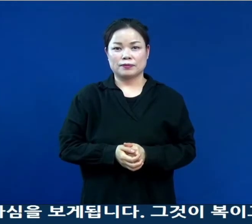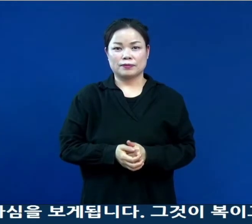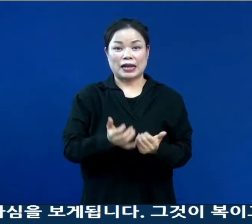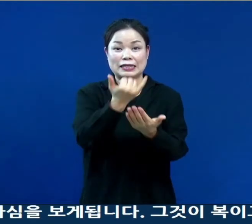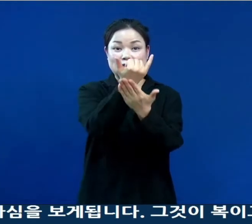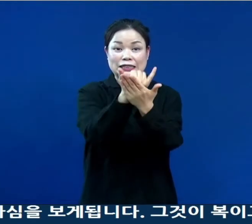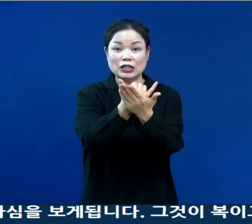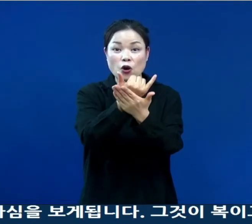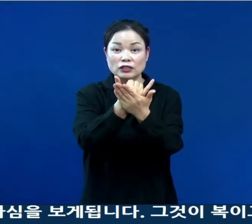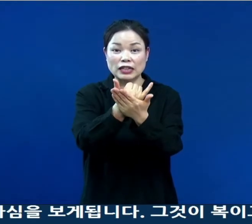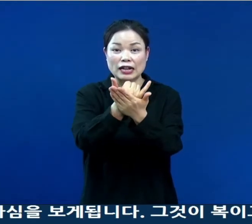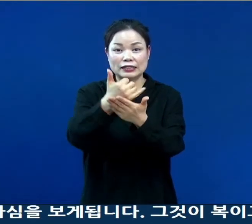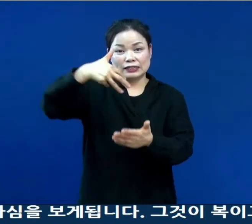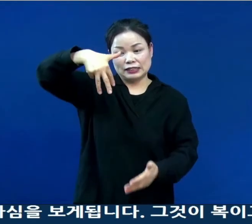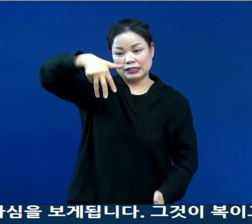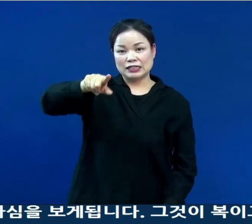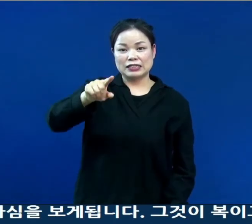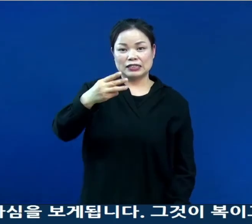청량리역 3번 출구에 가시면